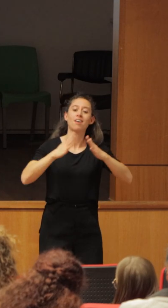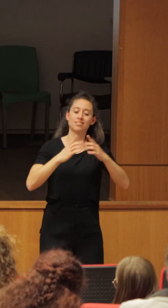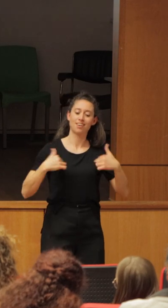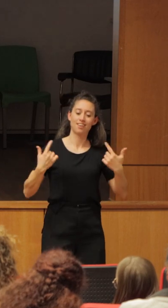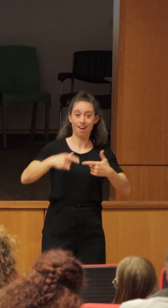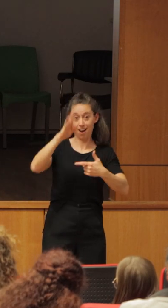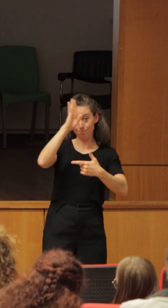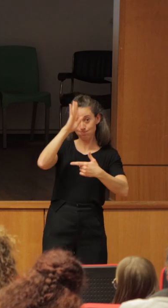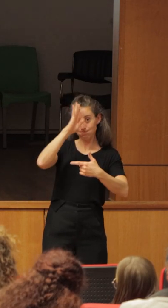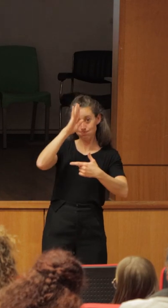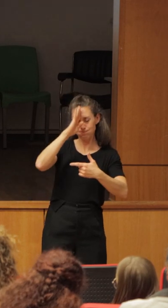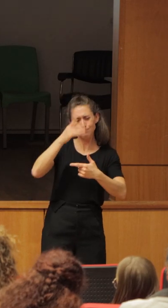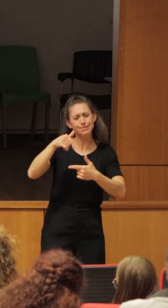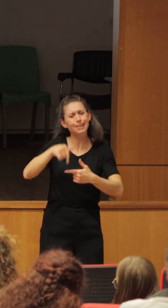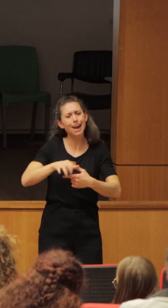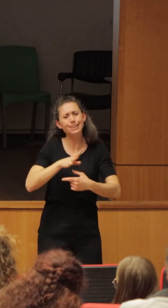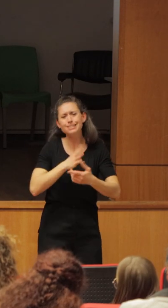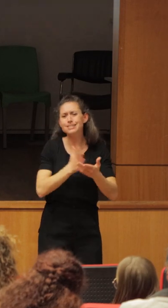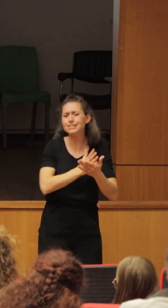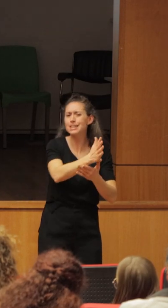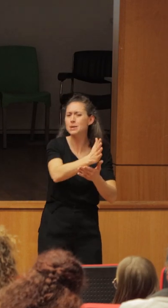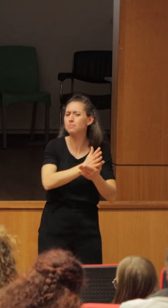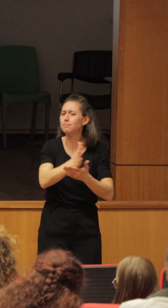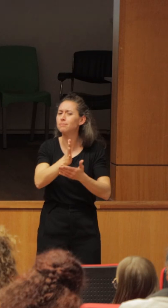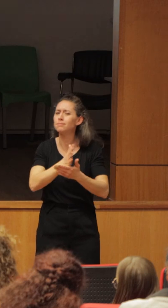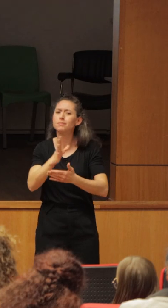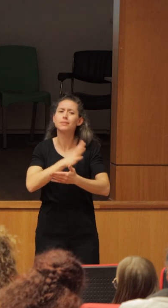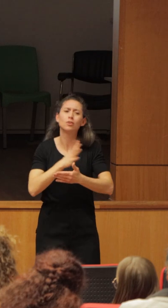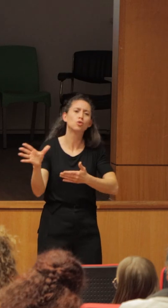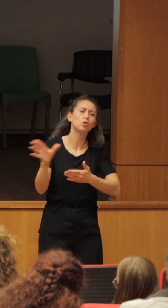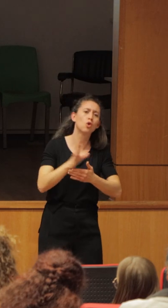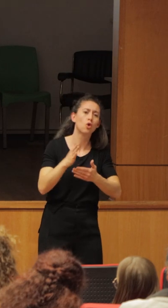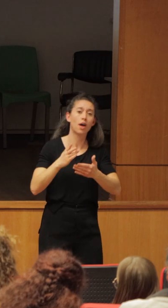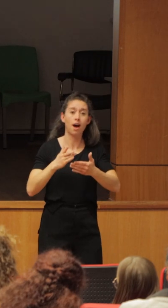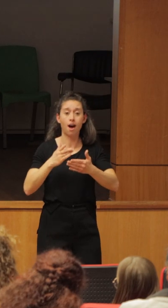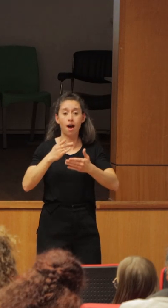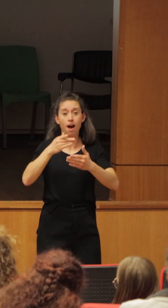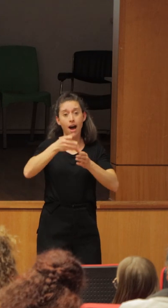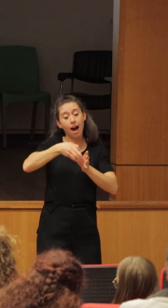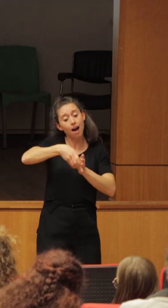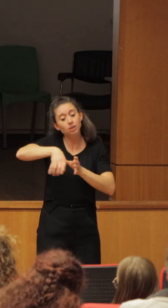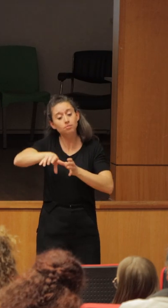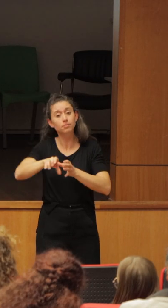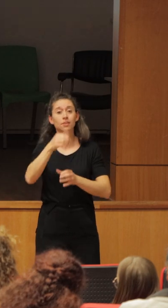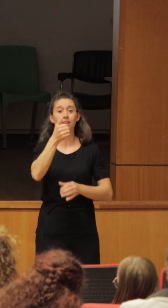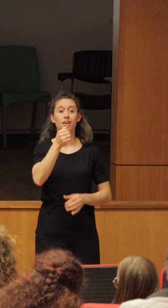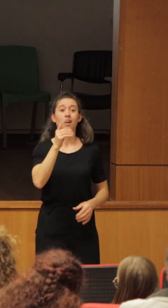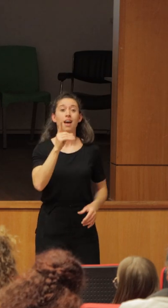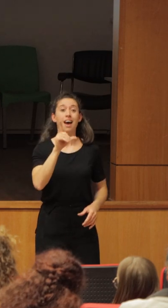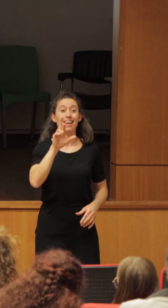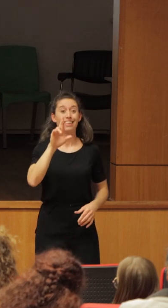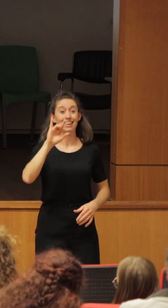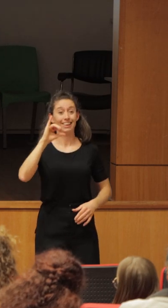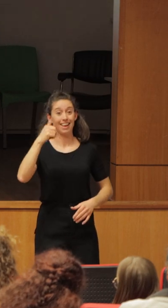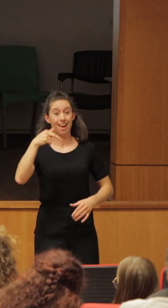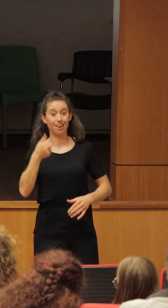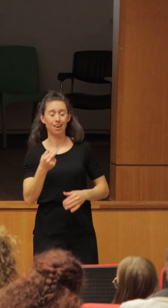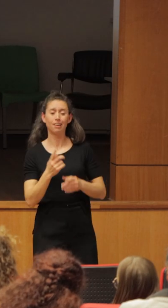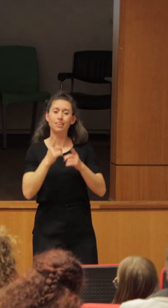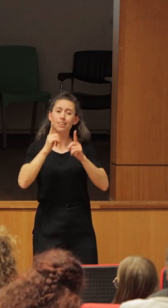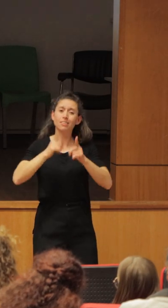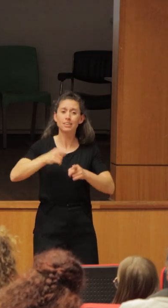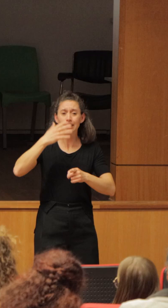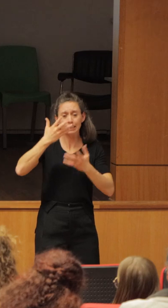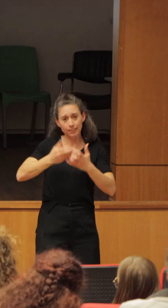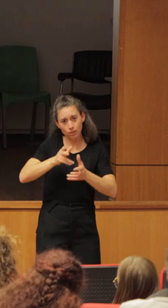estudios, que han recibido siempre a toda la orientación adleriana. Y realmente